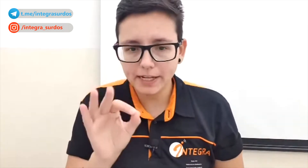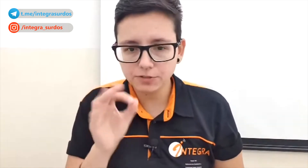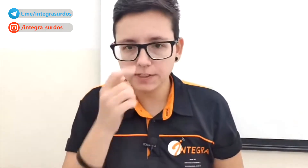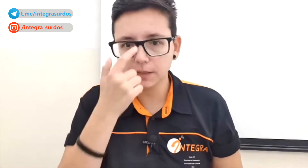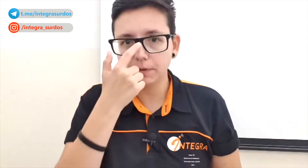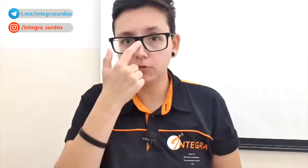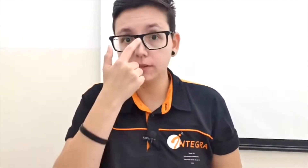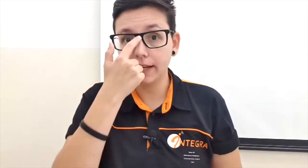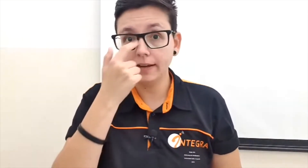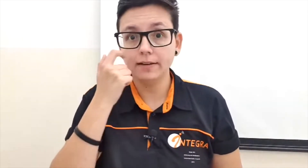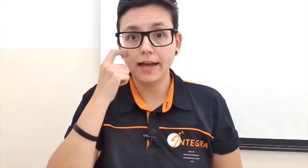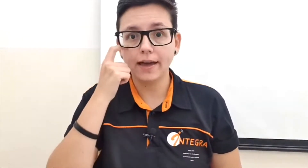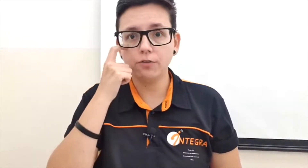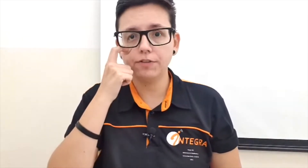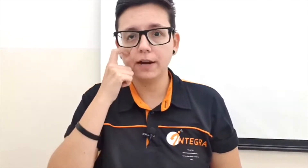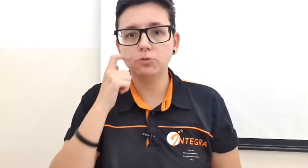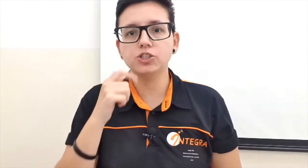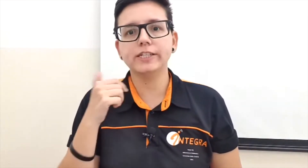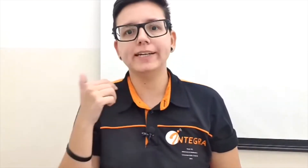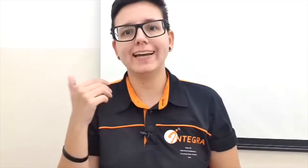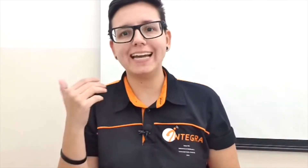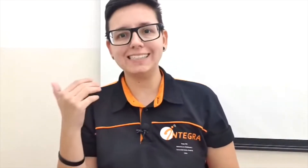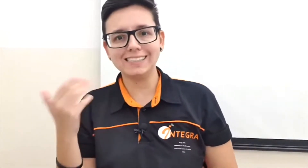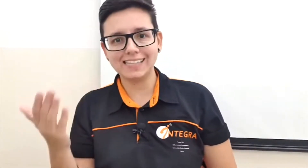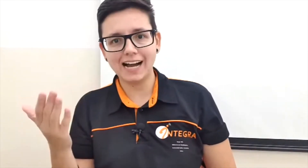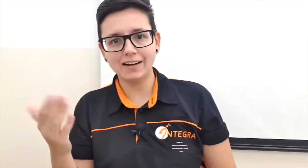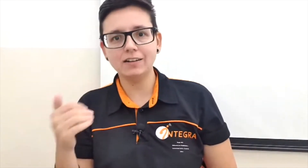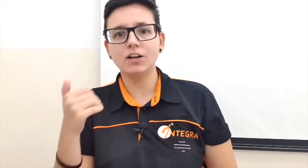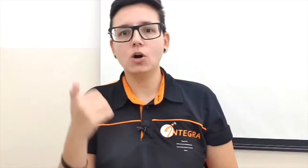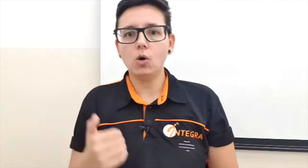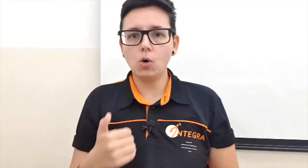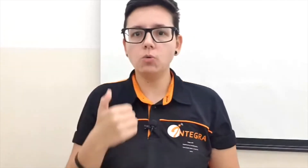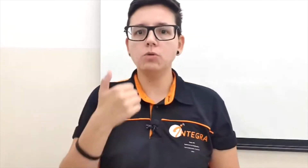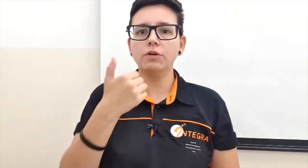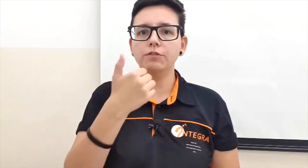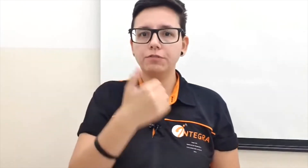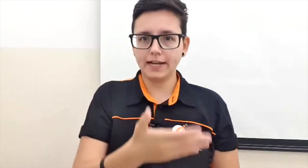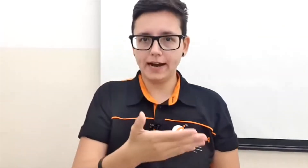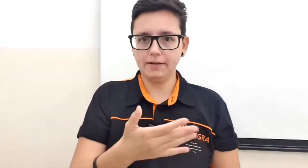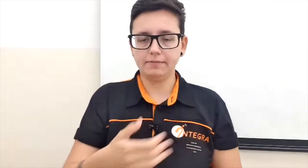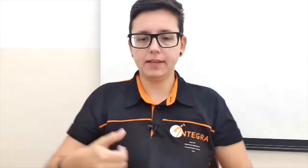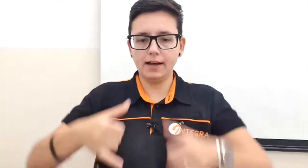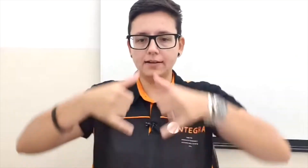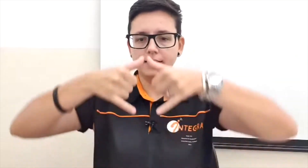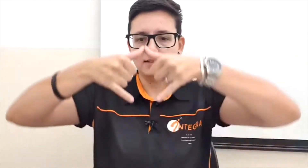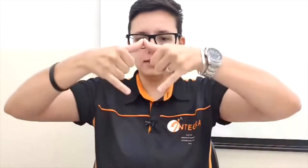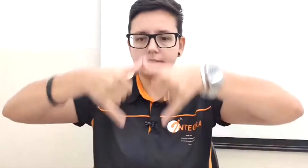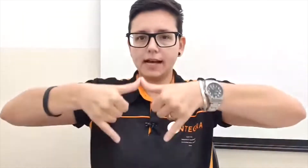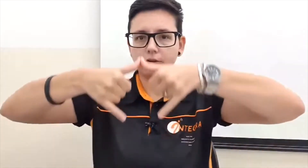de fazer para você é o verbo de estar ou ficar, tá? Estar ou